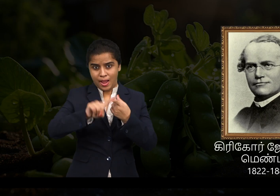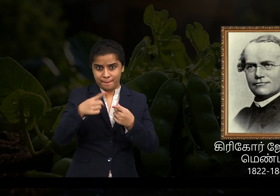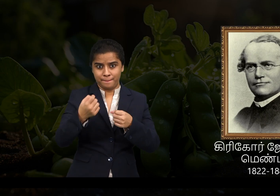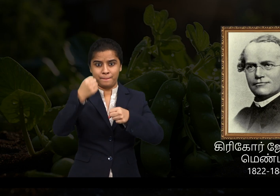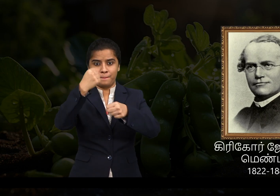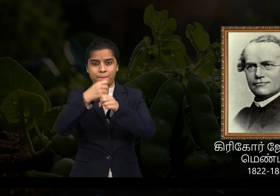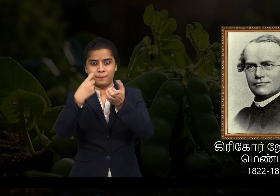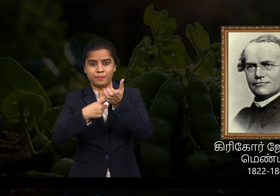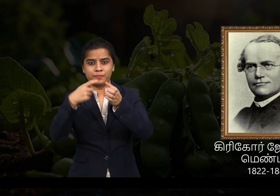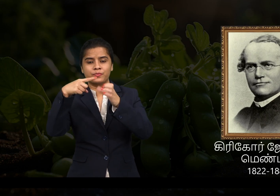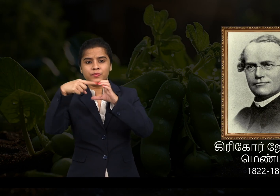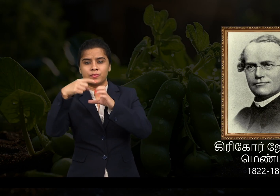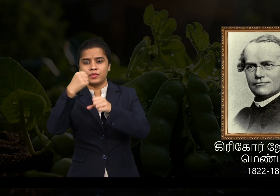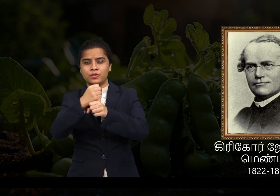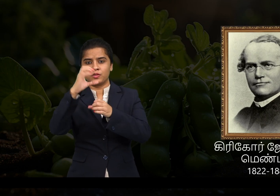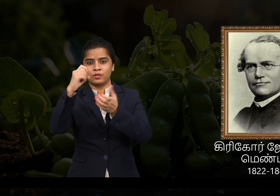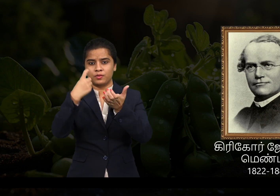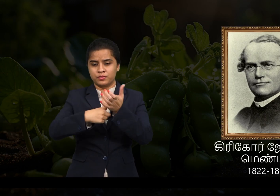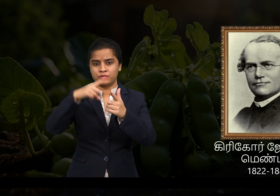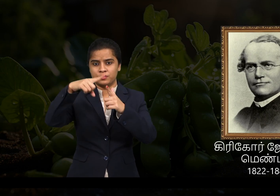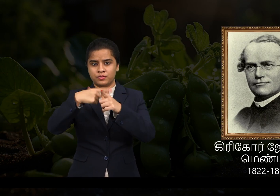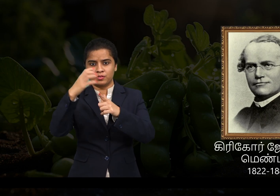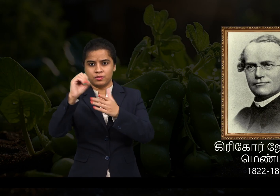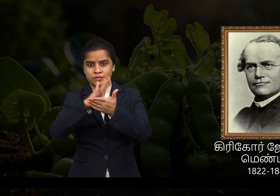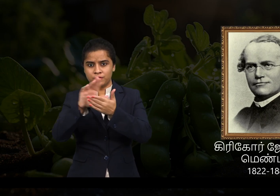கிரிகோர் ஜோஹான் மெண்டல் நடத்தினார் என்பதையும்,